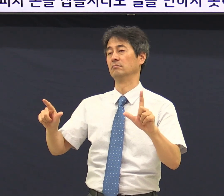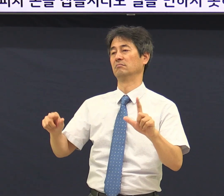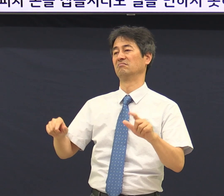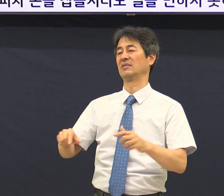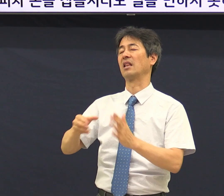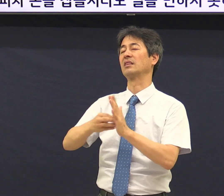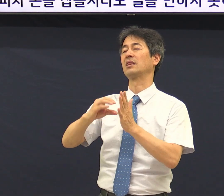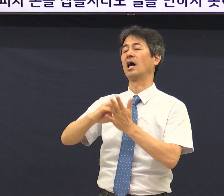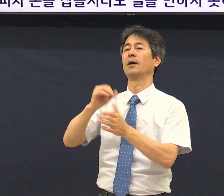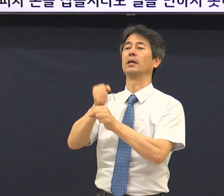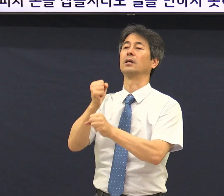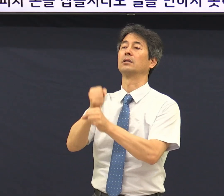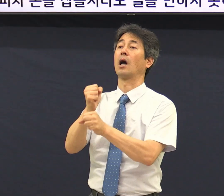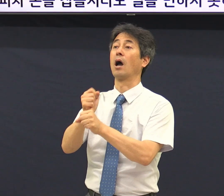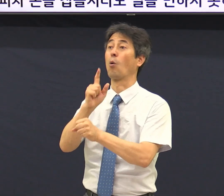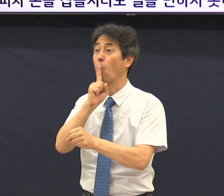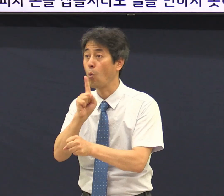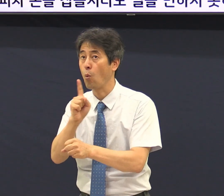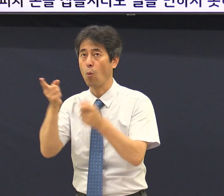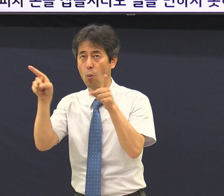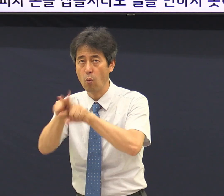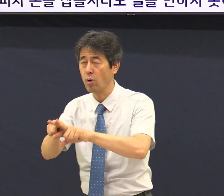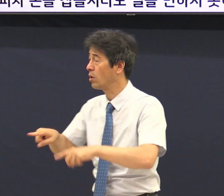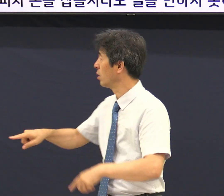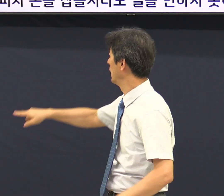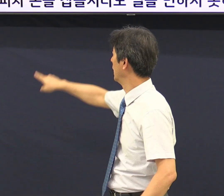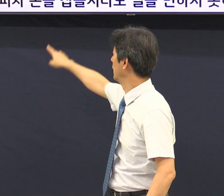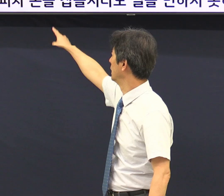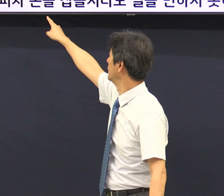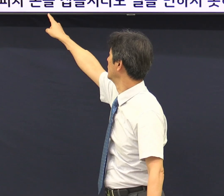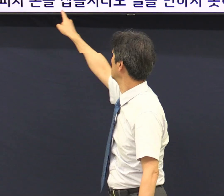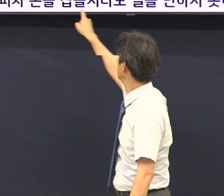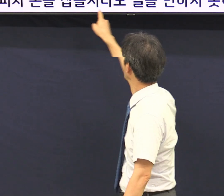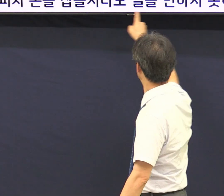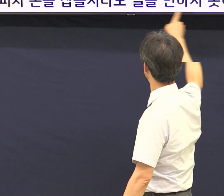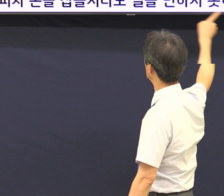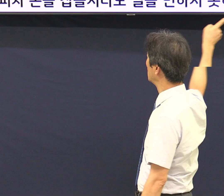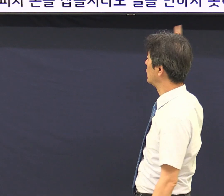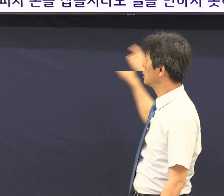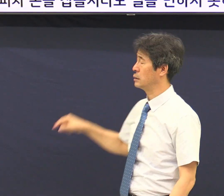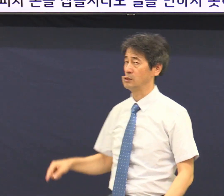그 악인의 악한 날에 사용하시자 적당하게 만드신